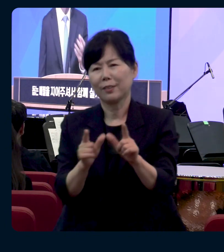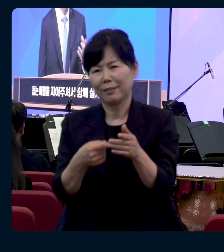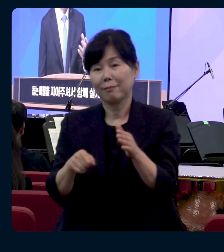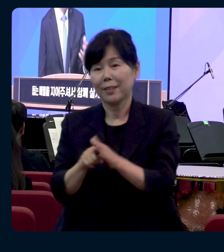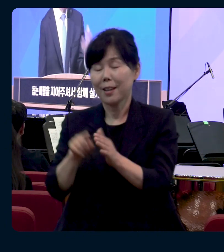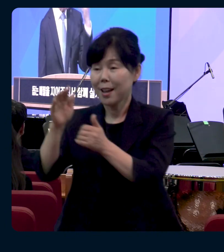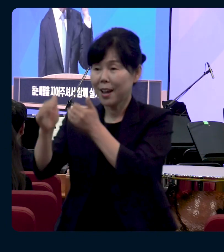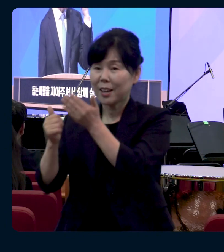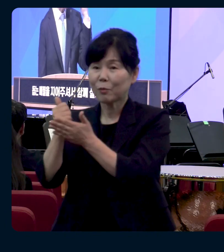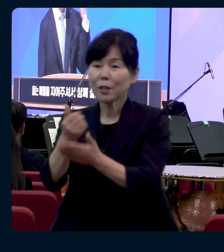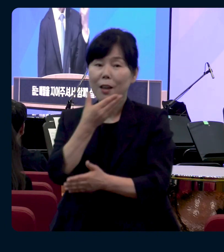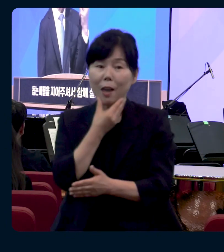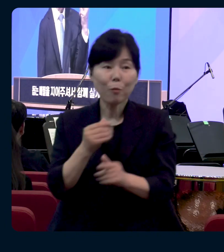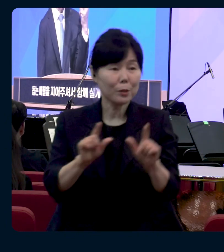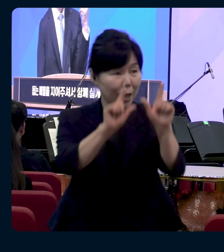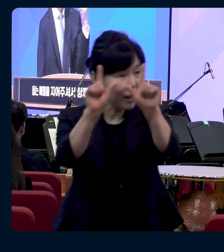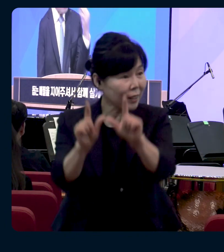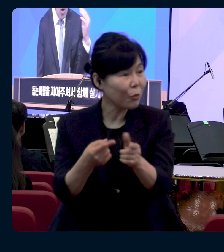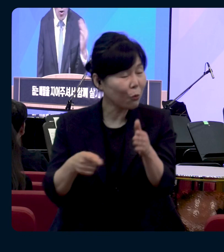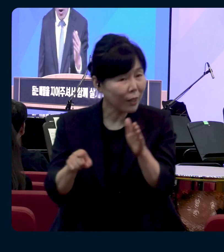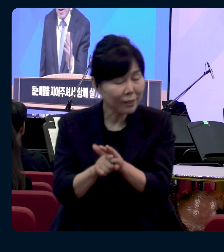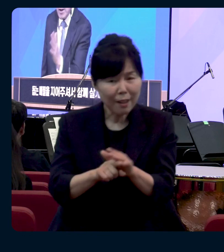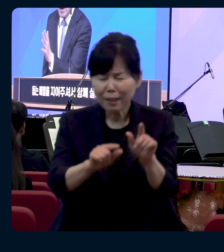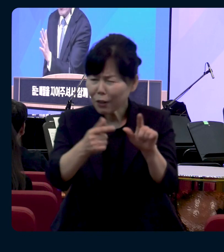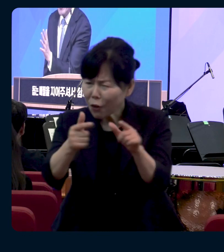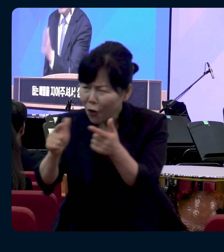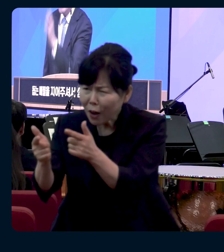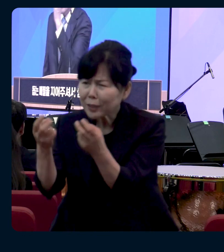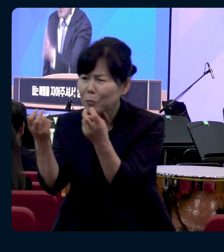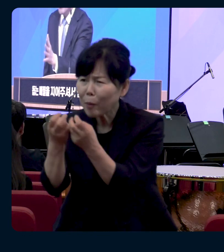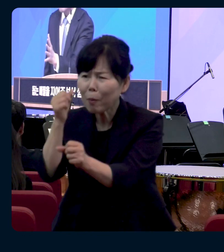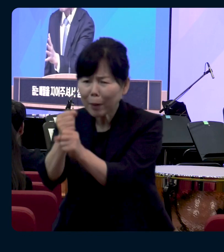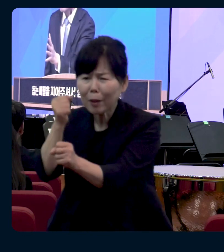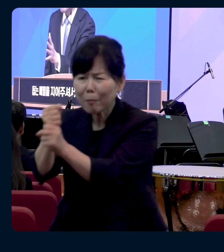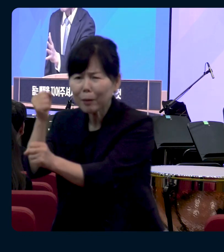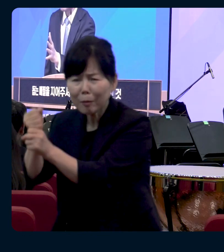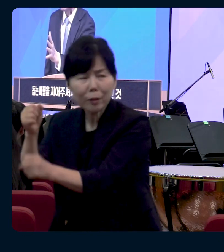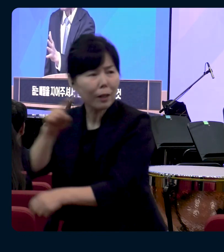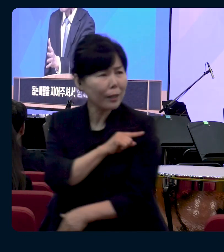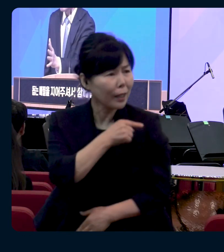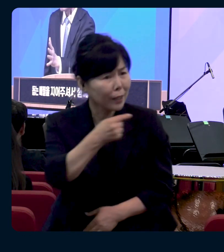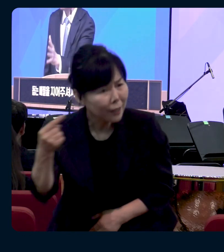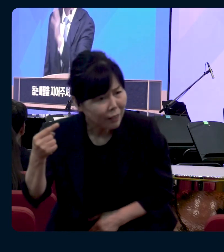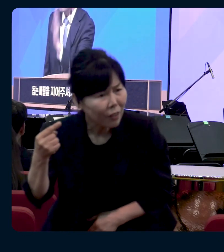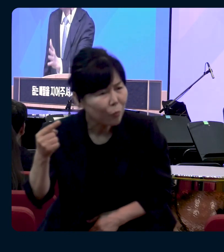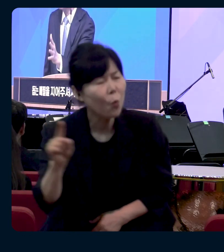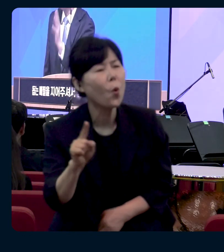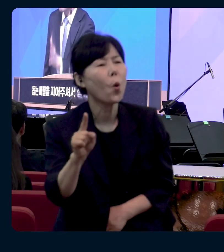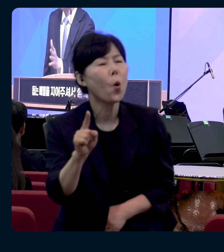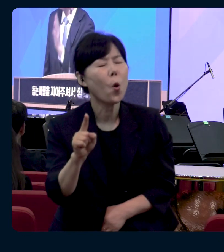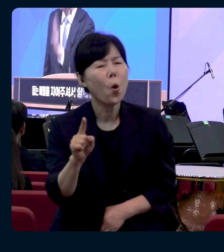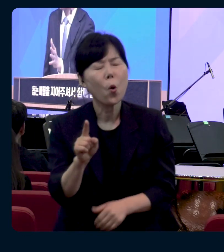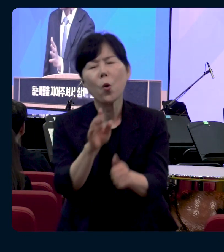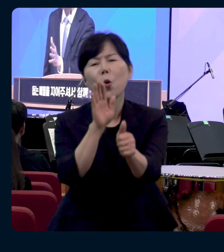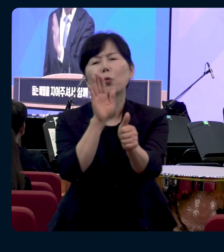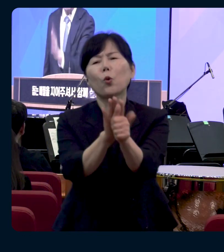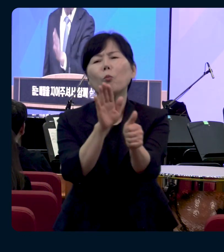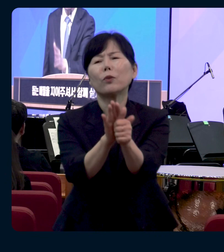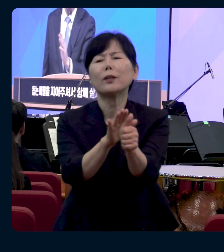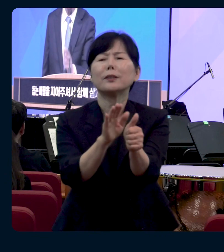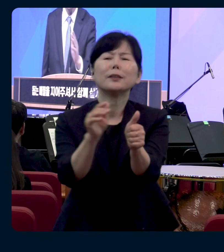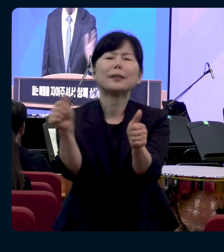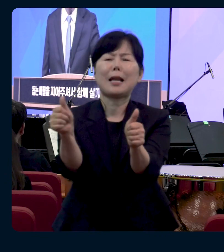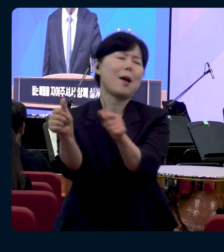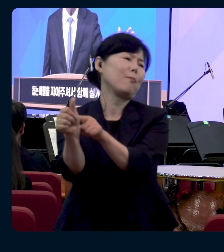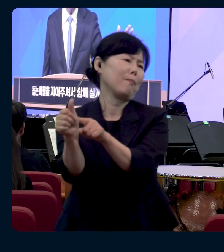하나님이 우리가 행복하게 살도록 여러 가지를 하셨는데 그 중에 최고의 것이 뭐냐? 돕는 배필을 지어서